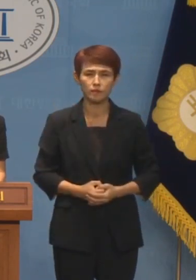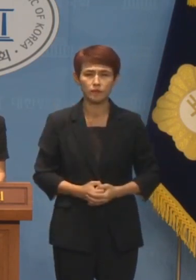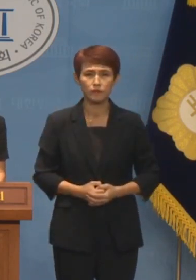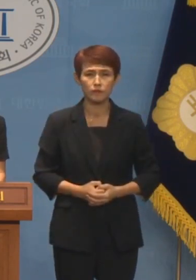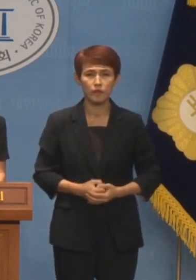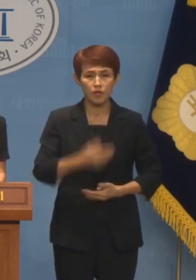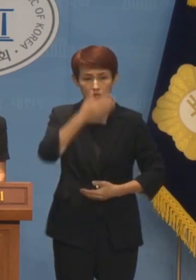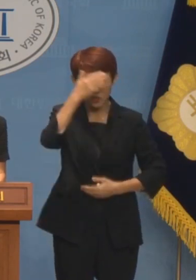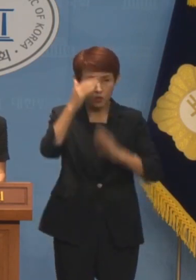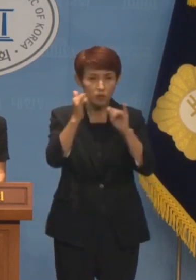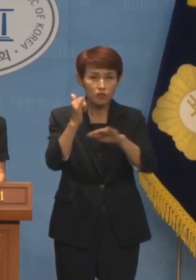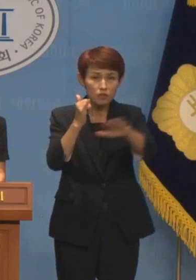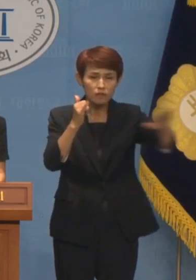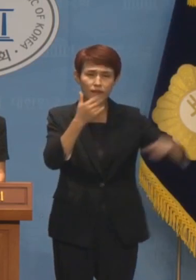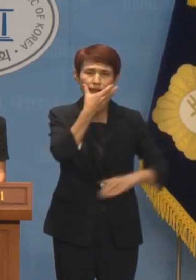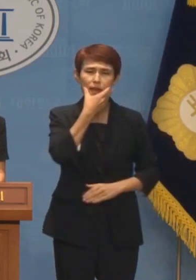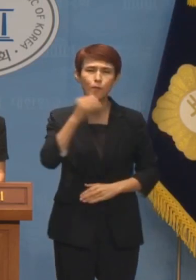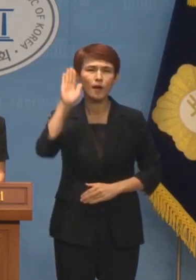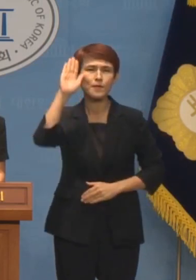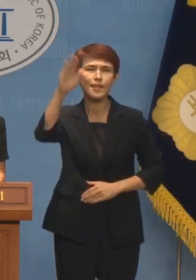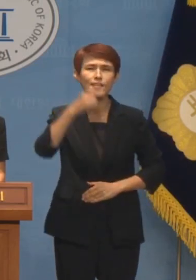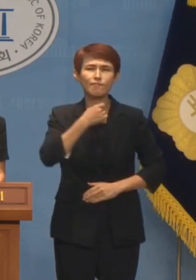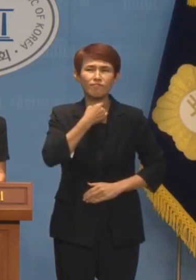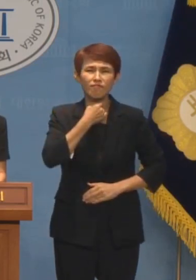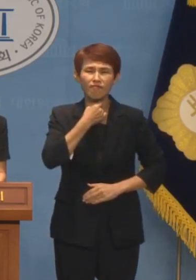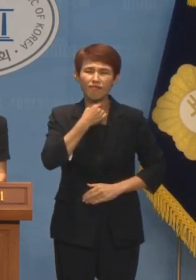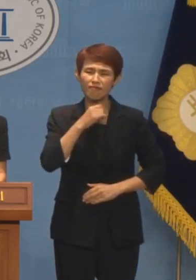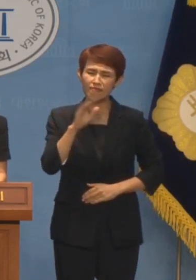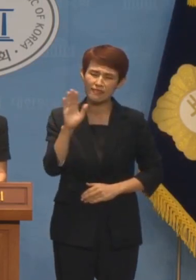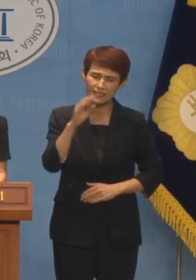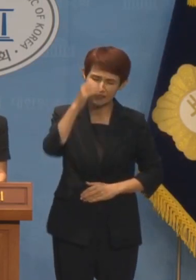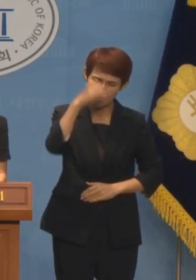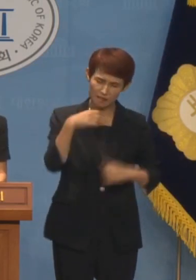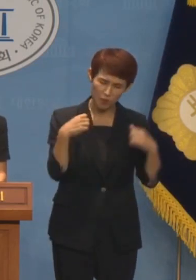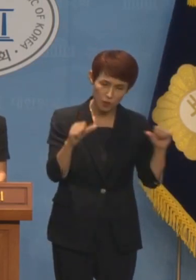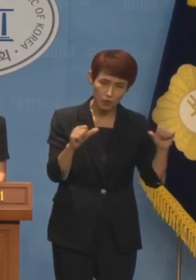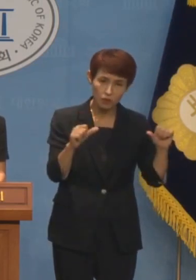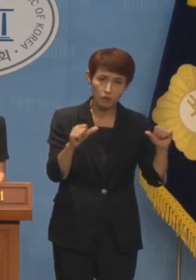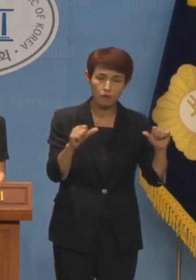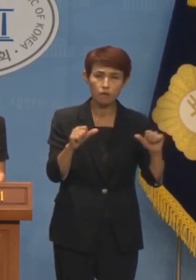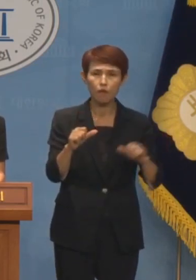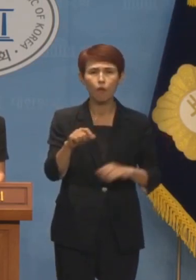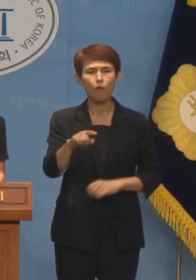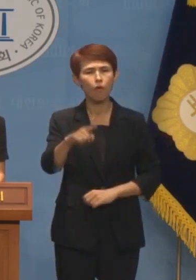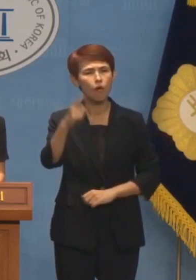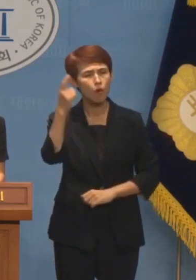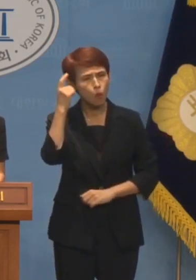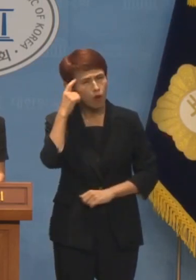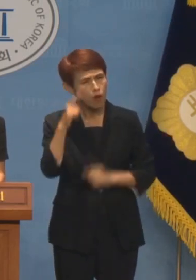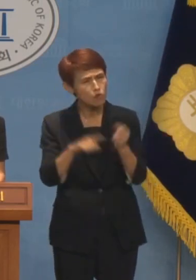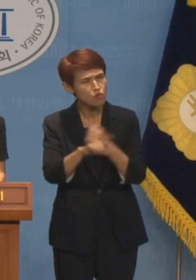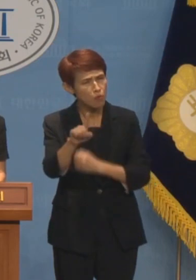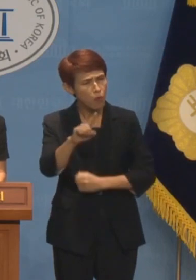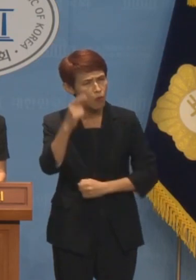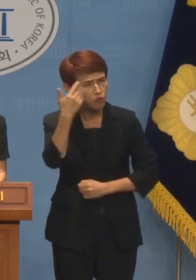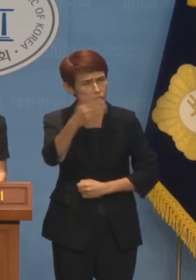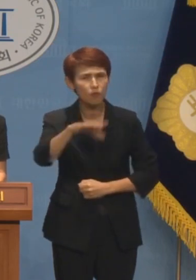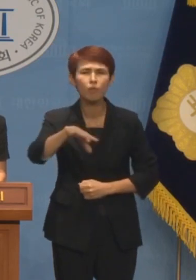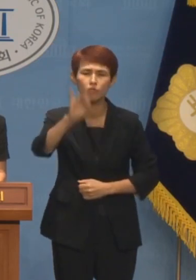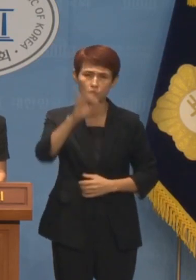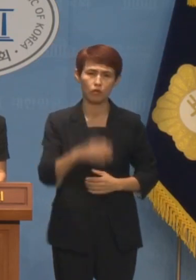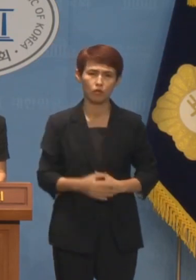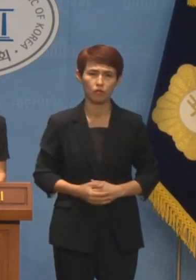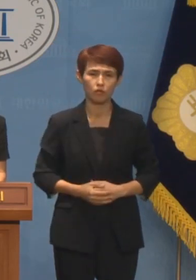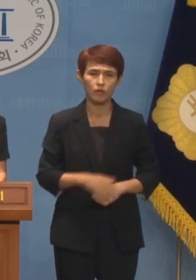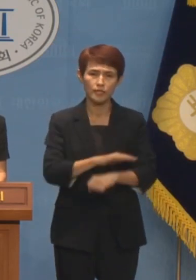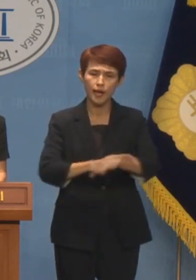이런 청년들이 행복한 미래를 꿈꾸지 않는다면 왜? 라는 질문을 먼저 했어야 합니다.